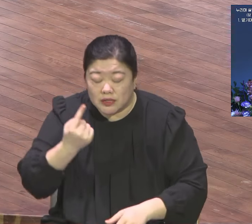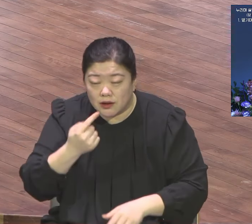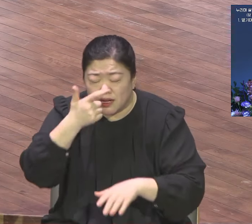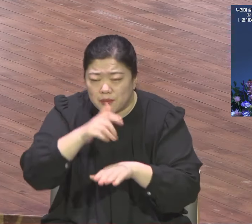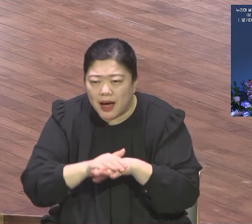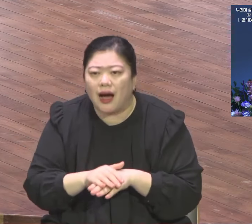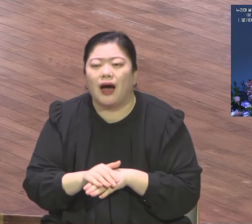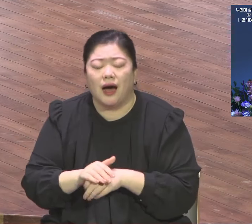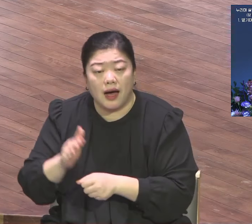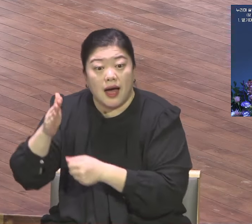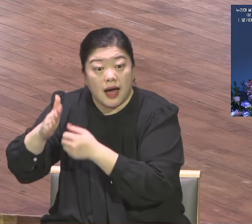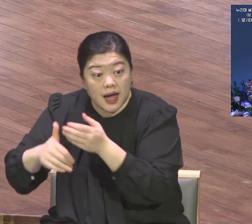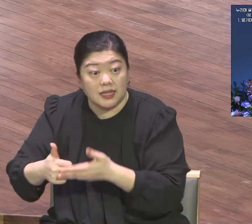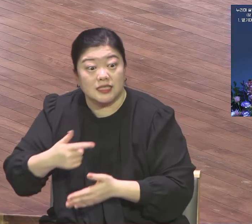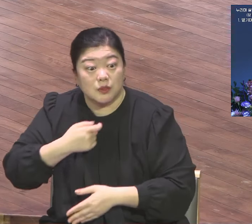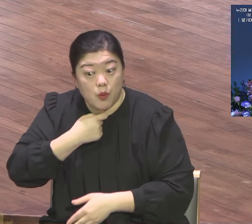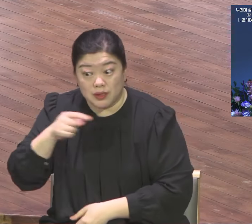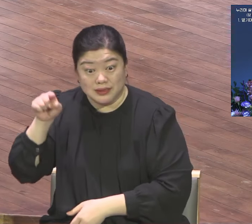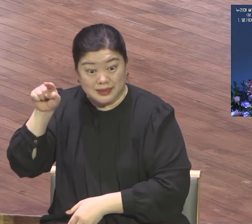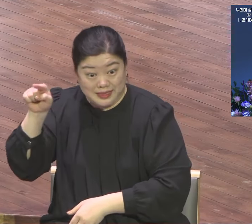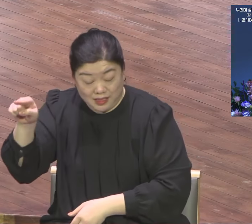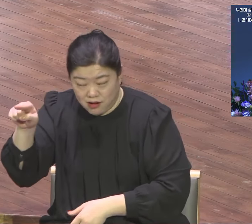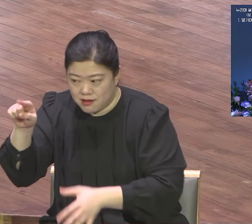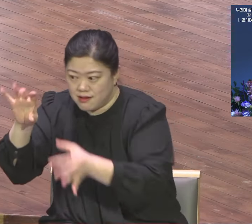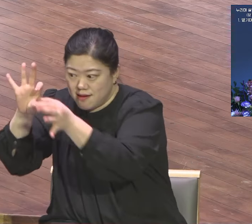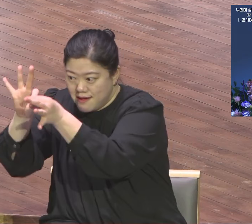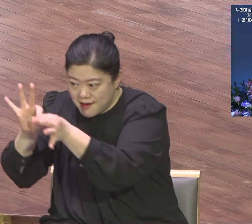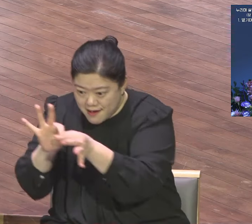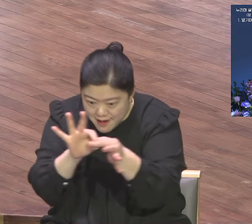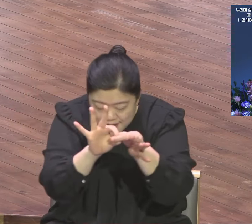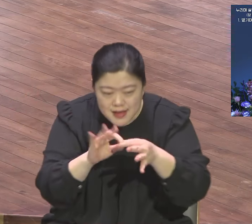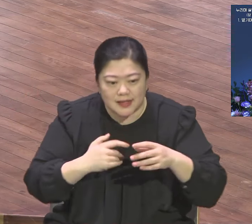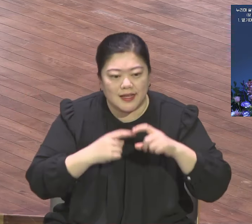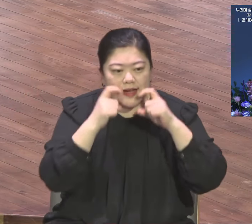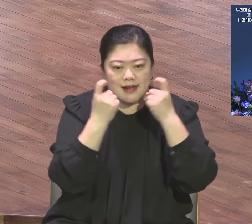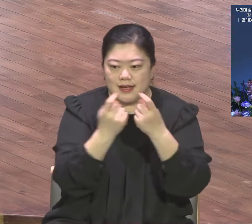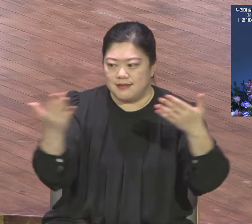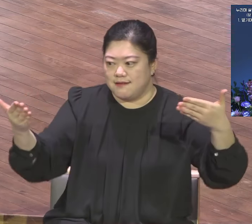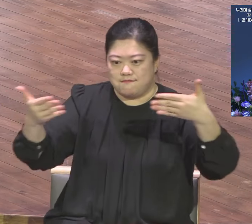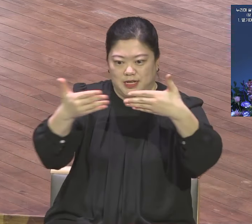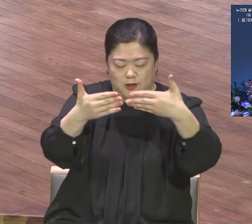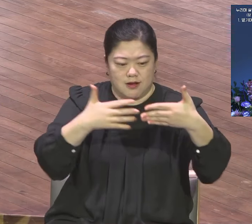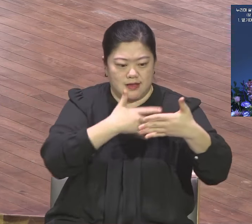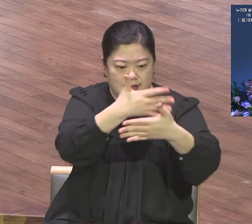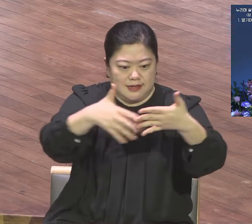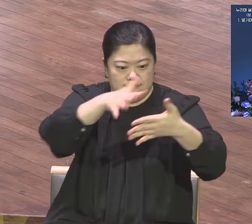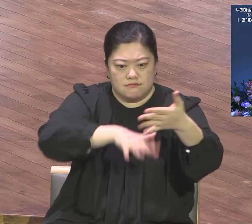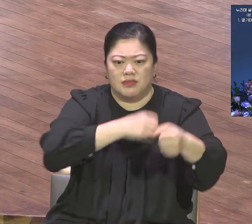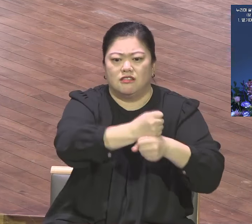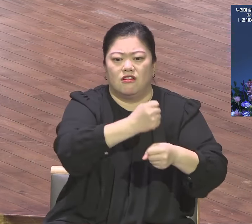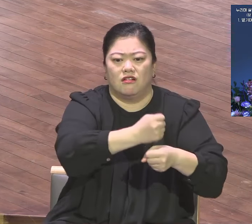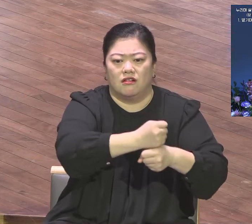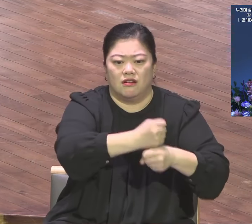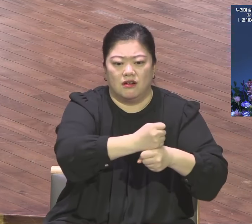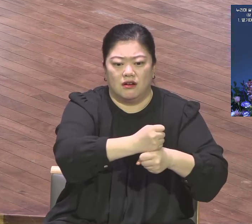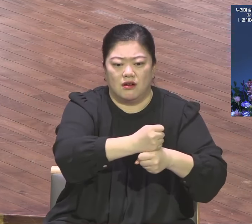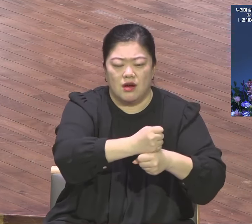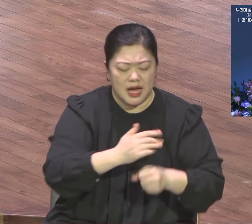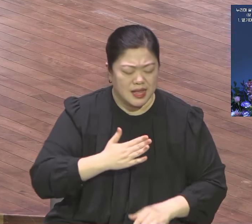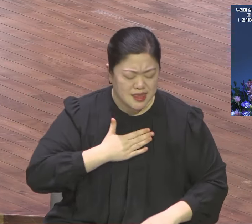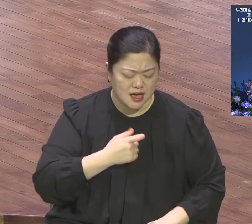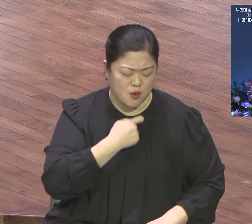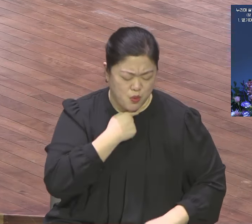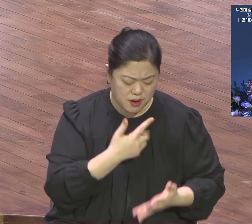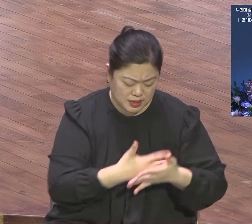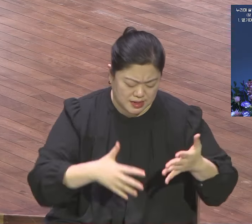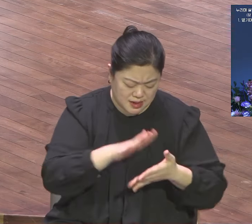지금 시간표가 뭐냐? 스타트만 2025 시간표예요. 아멘. 여기에 맞춰 시간표 짜야